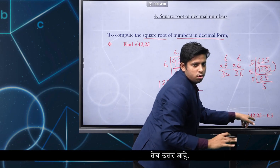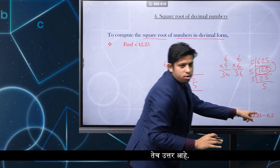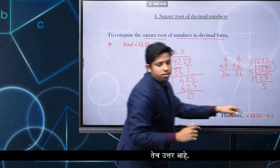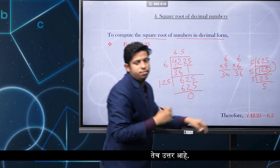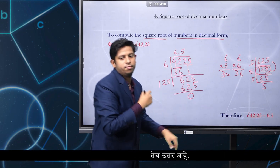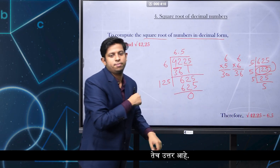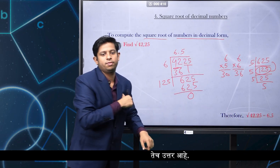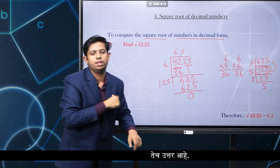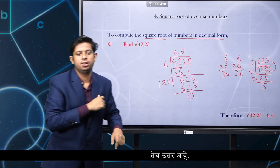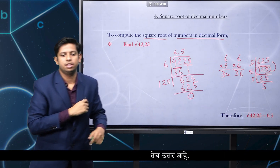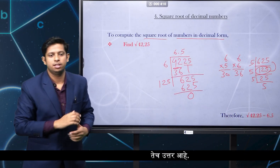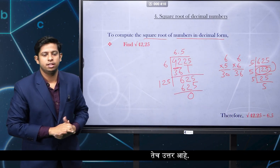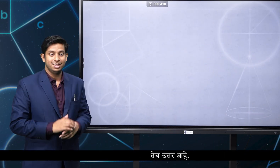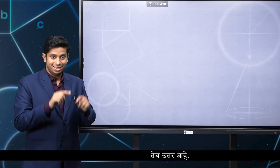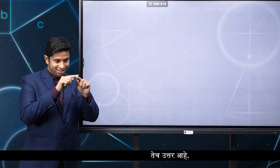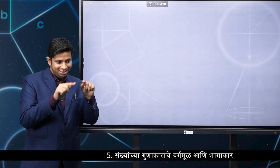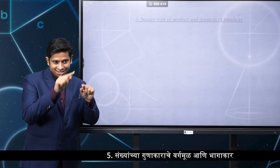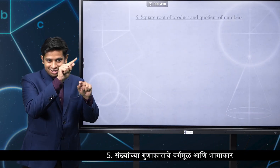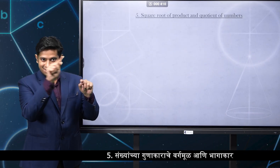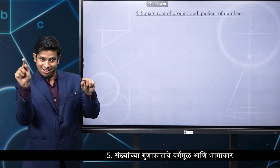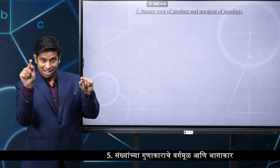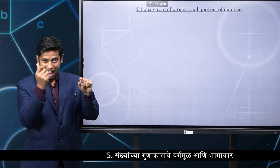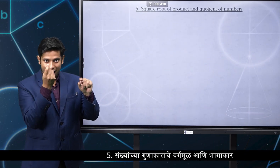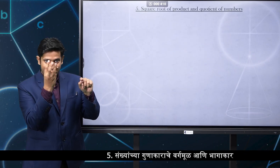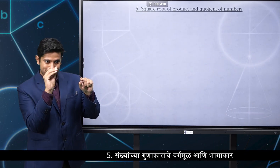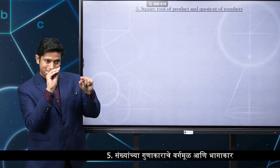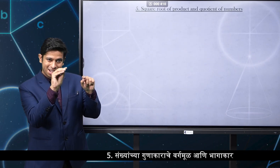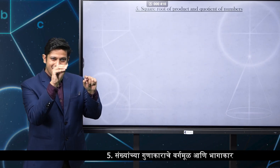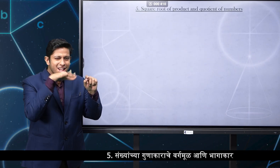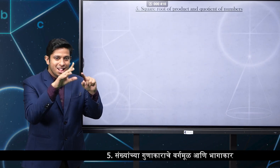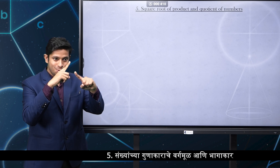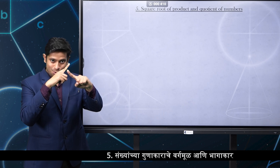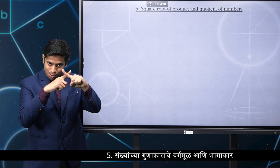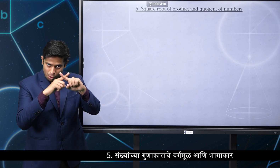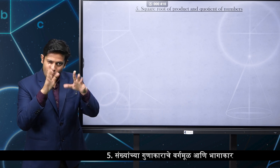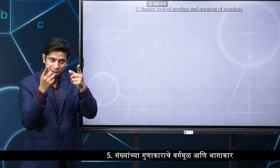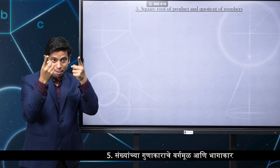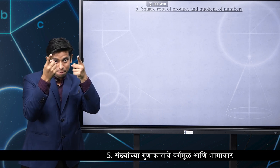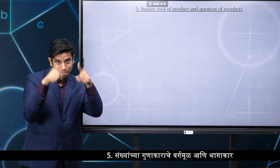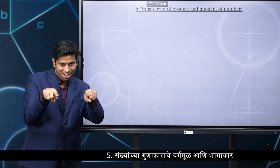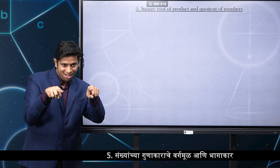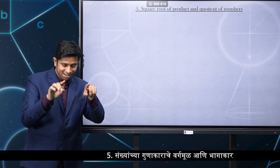तेच उत्तर आहे. 5. संख्येच्या गुणाकाराचे वर्गमूळ आणि भागाकार.